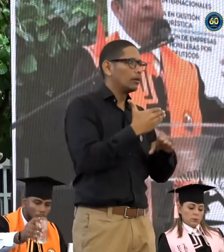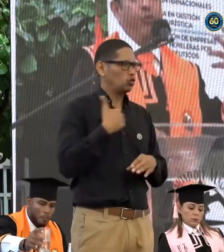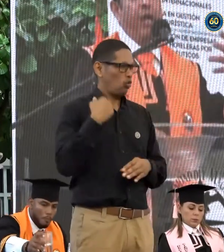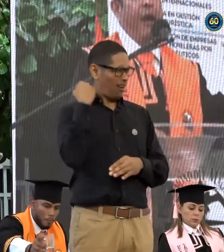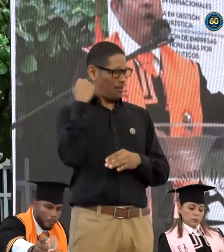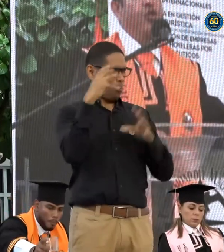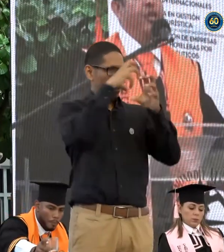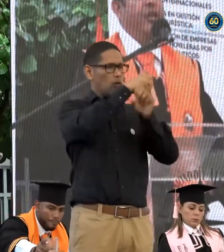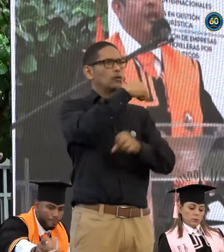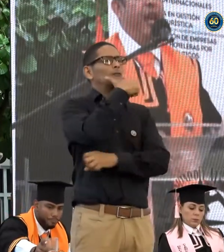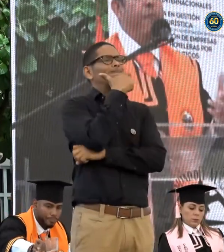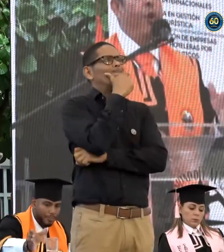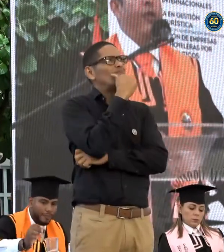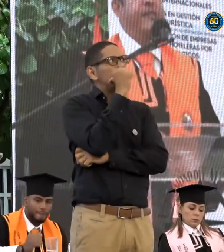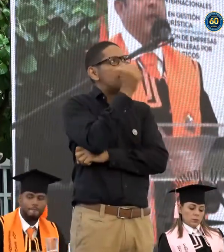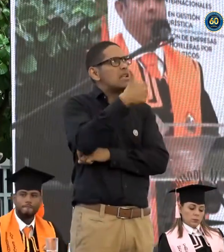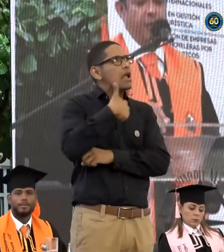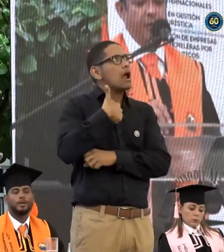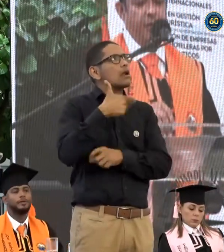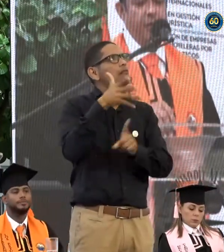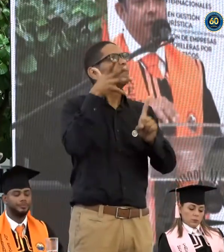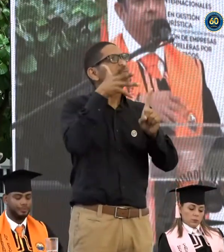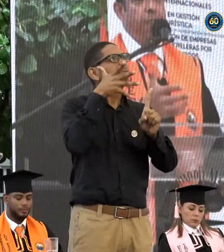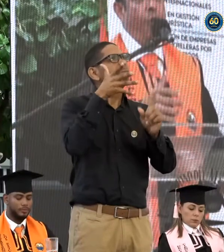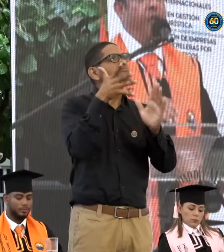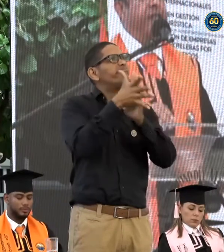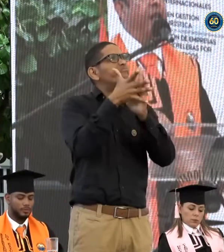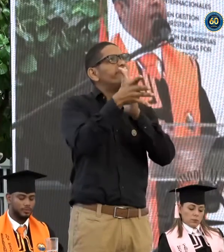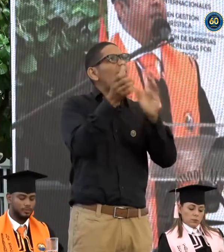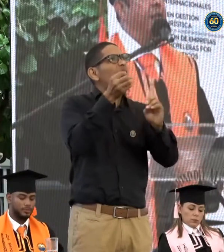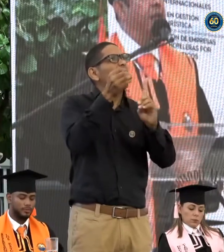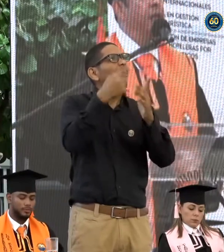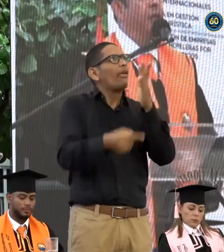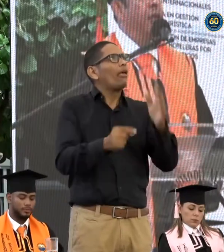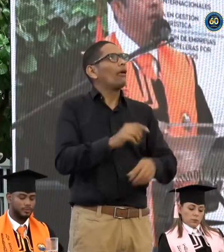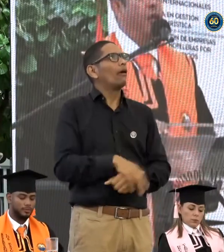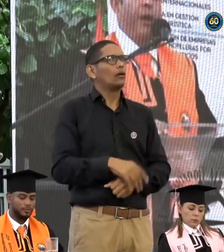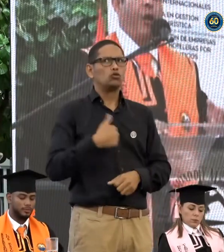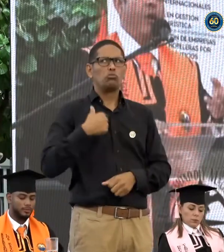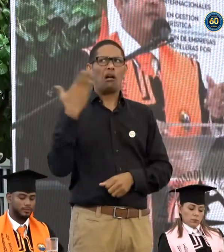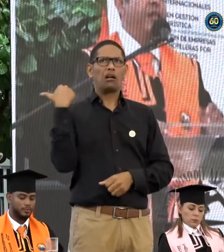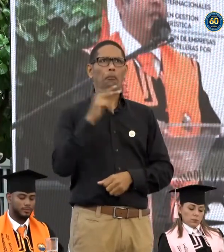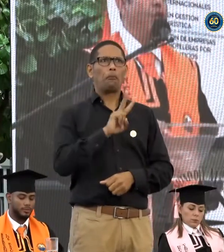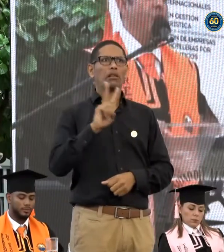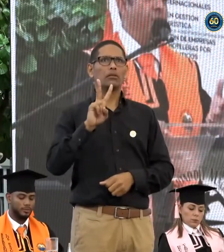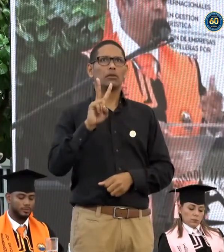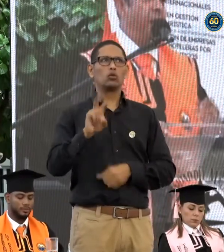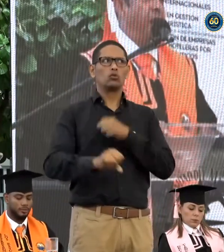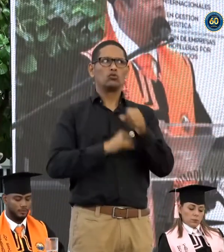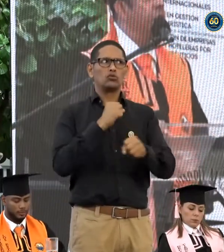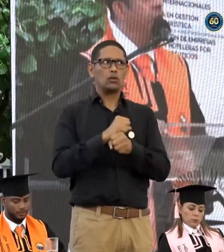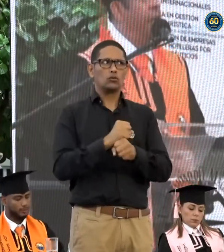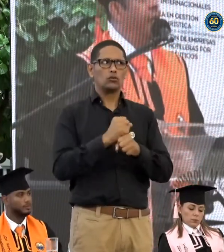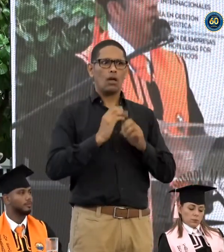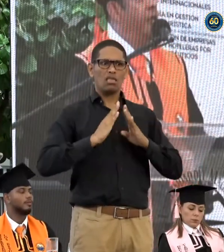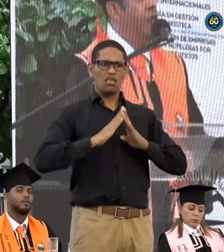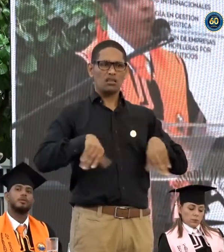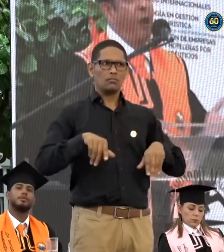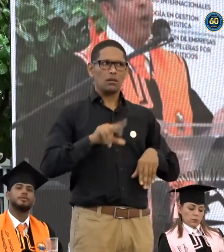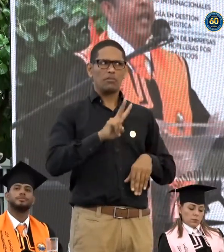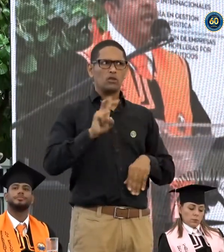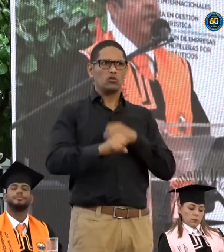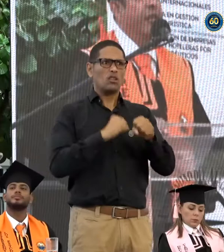anoche Qué le puedo decir puedo decirles que yo me gradué hace 22 años voy a tener en diciembre no me gradué aquí